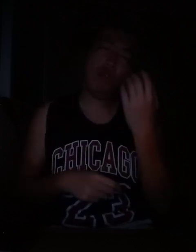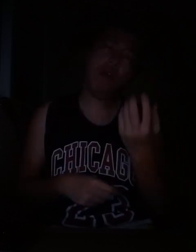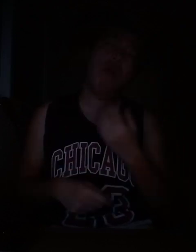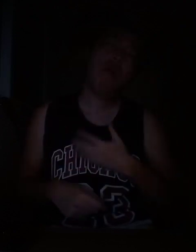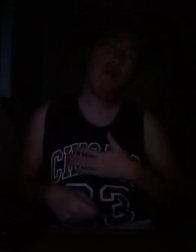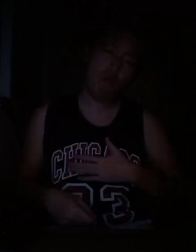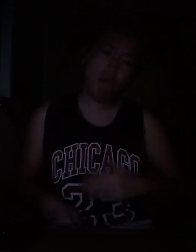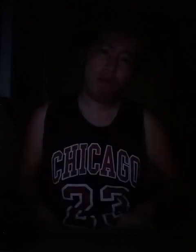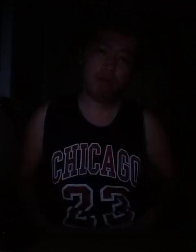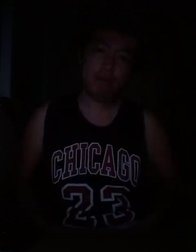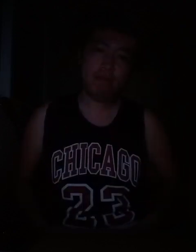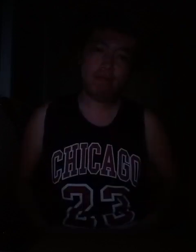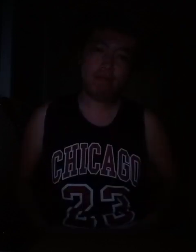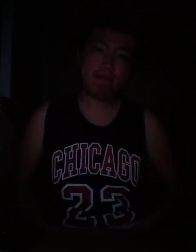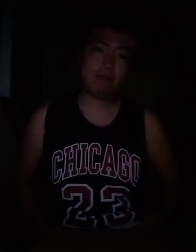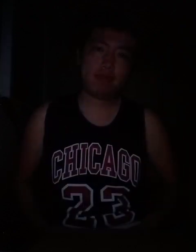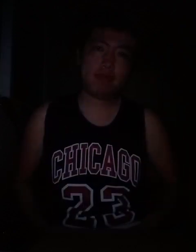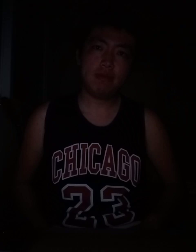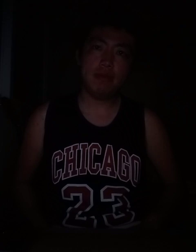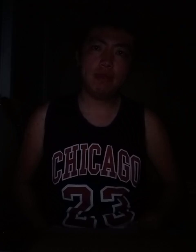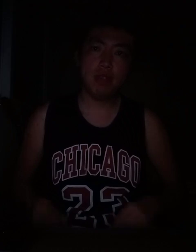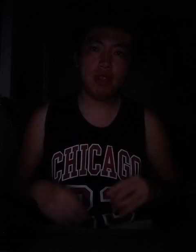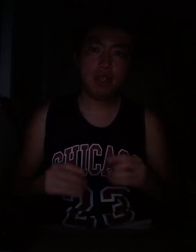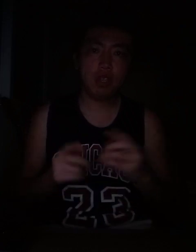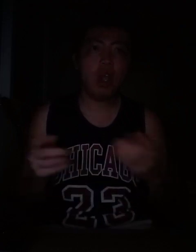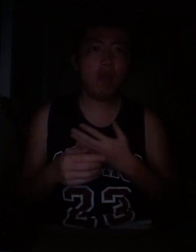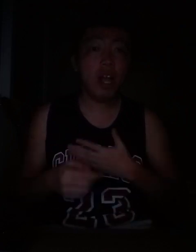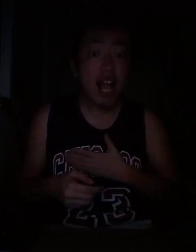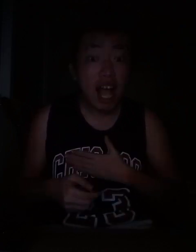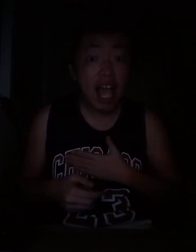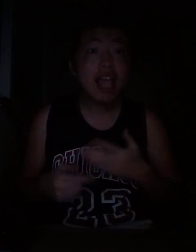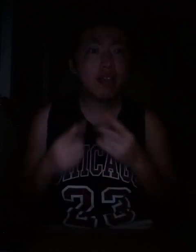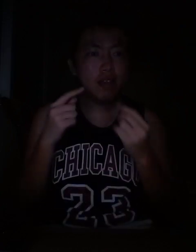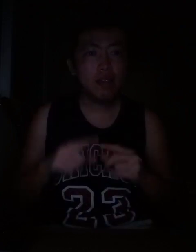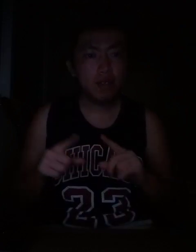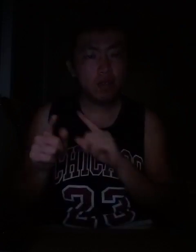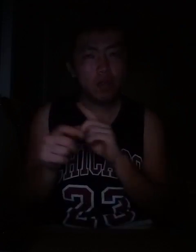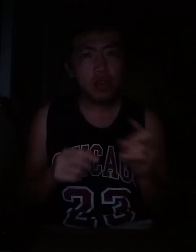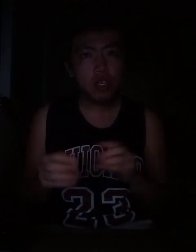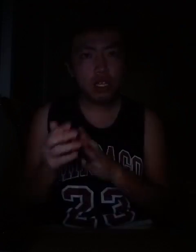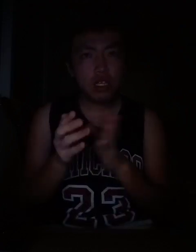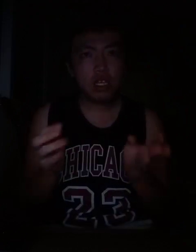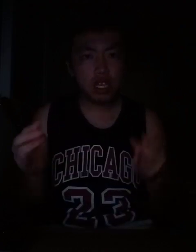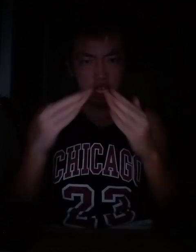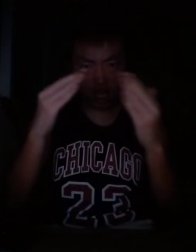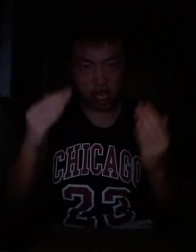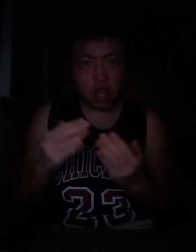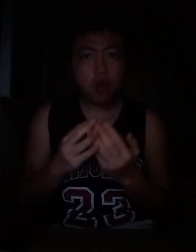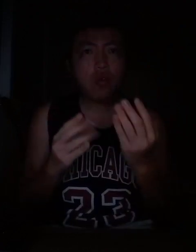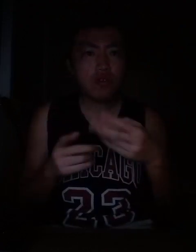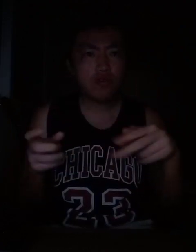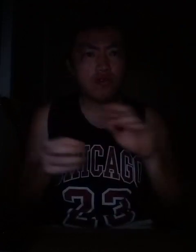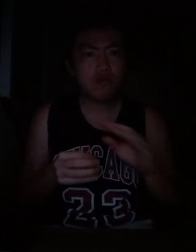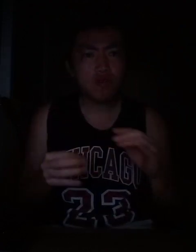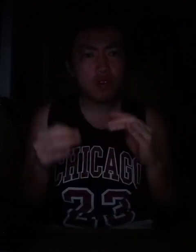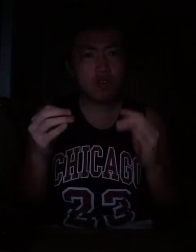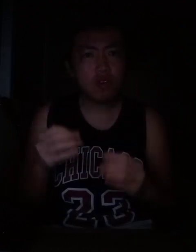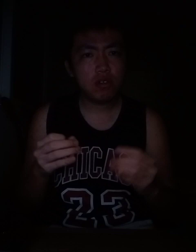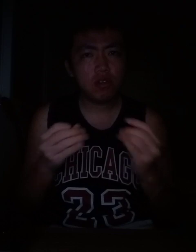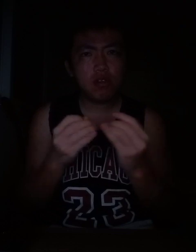모습입니다. 더 편하게 오래 잘 수 있는 거, 왜냐면 텐트 안에는 아침부터 6시쯤부터 너무 더워가지고